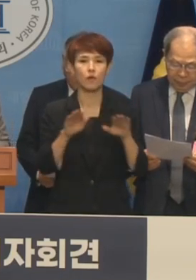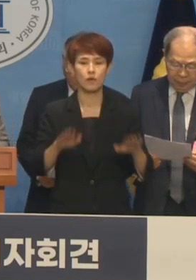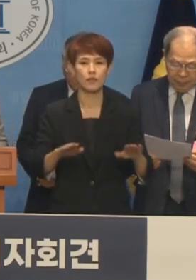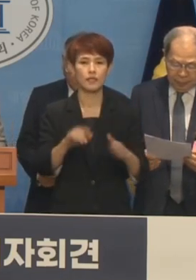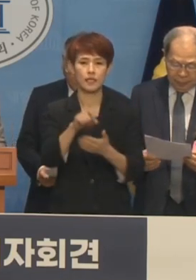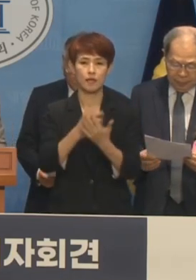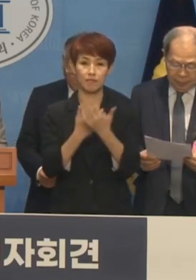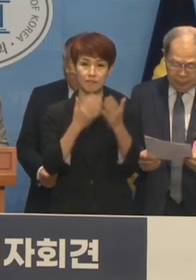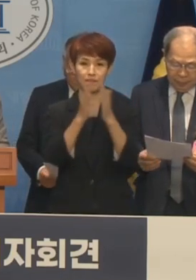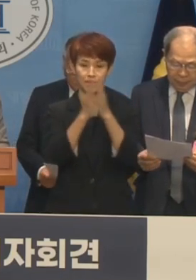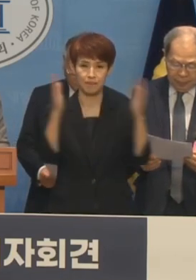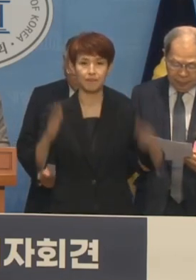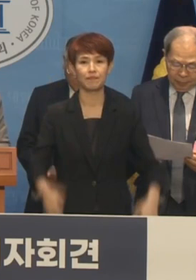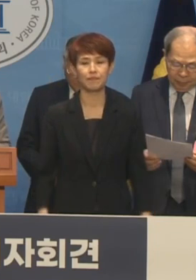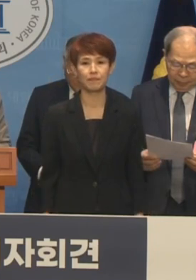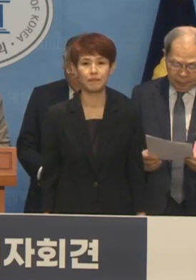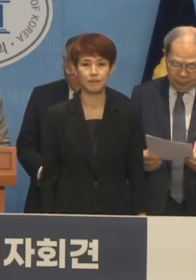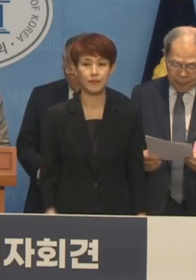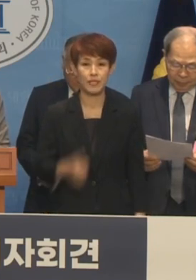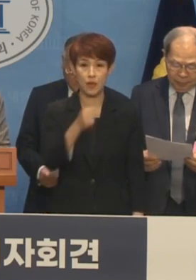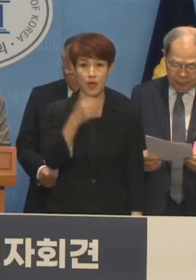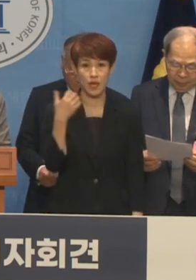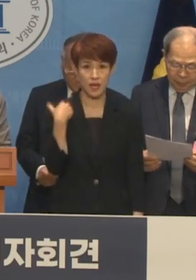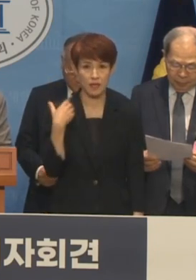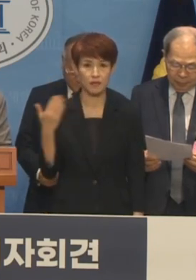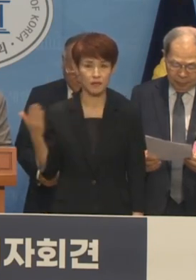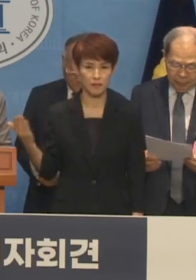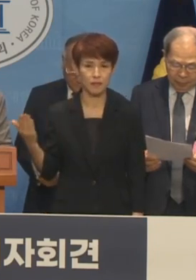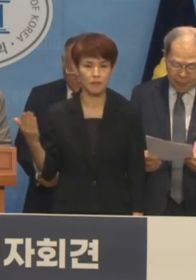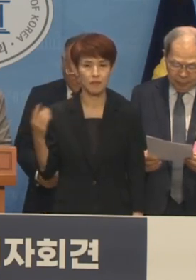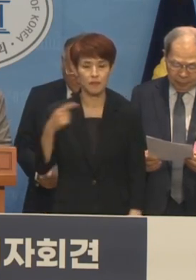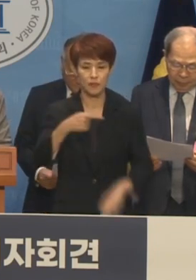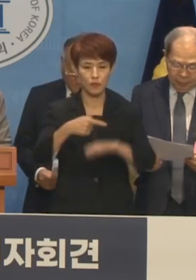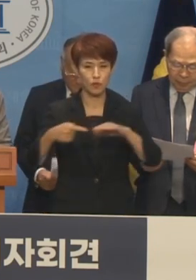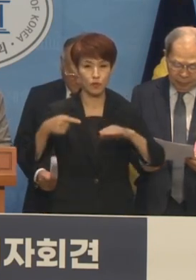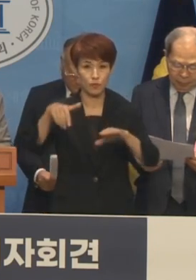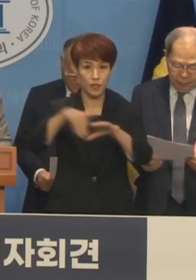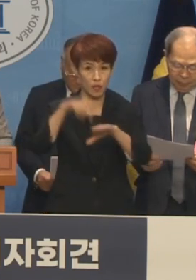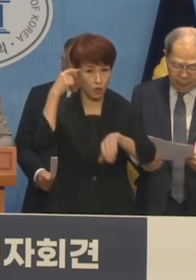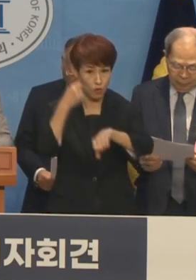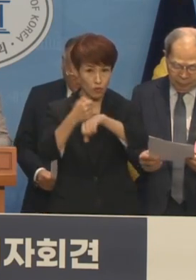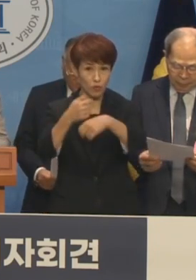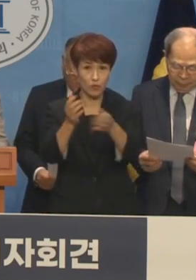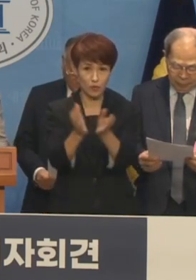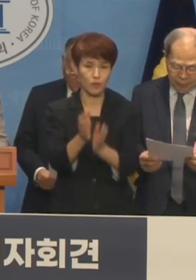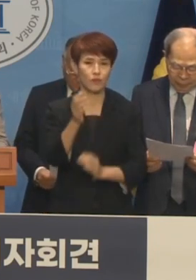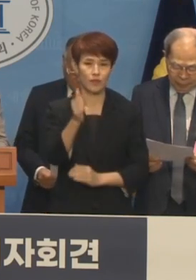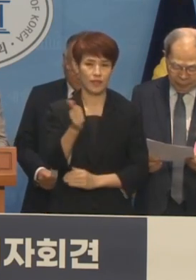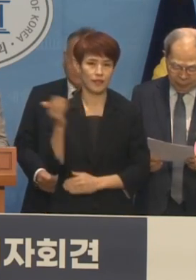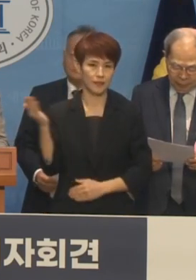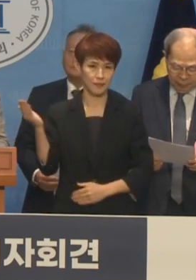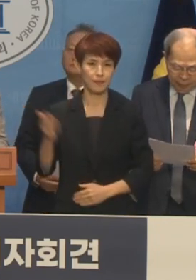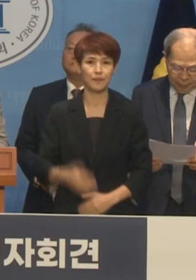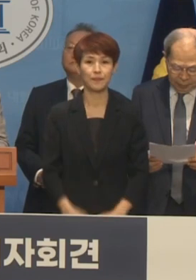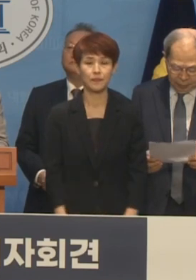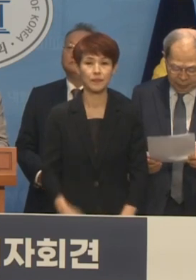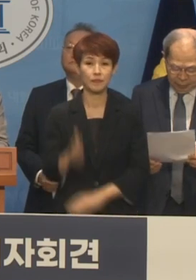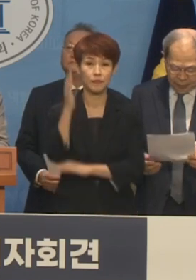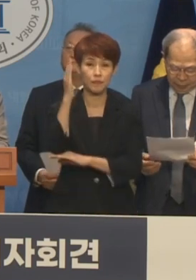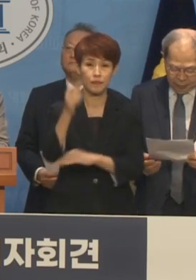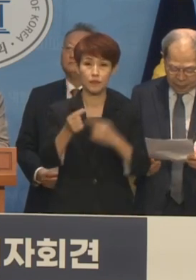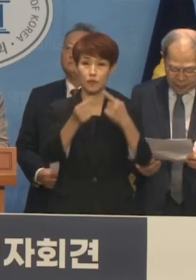기자회견을 시작하겠습니다. 사회를 맡은 저는 민족문제연구소 기획실장 방학진입니다. 첫 번째 발언으로는